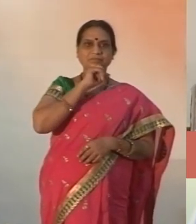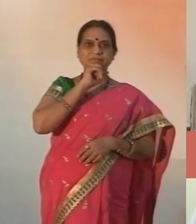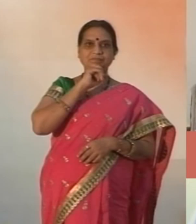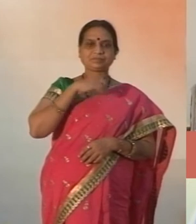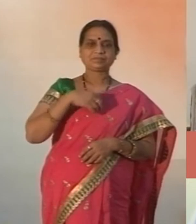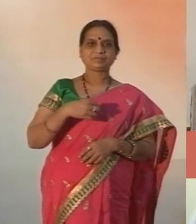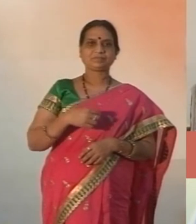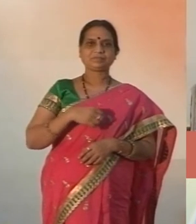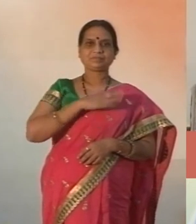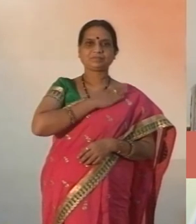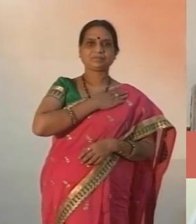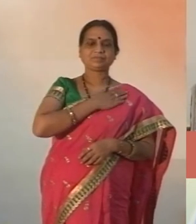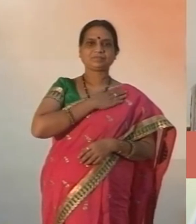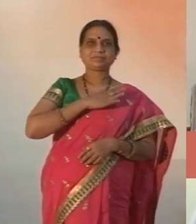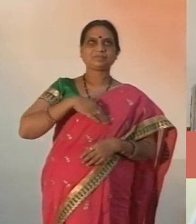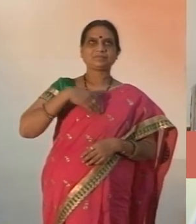मेरा जीवन